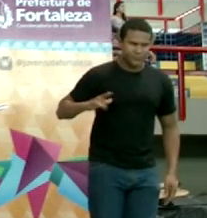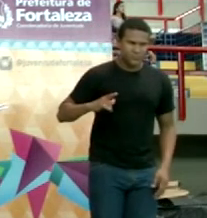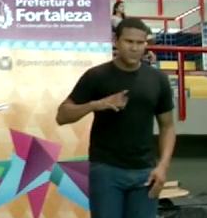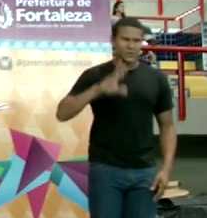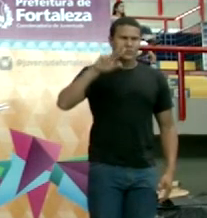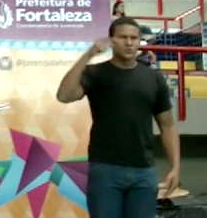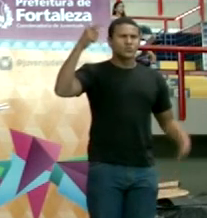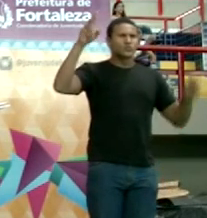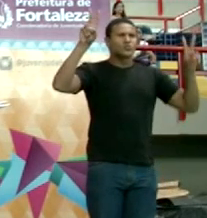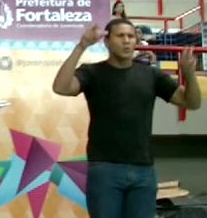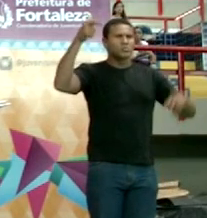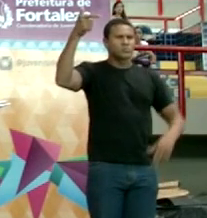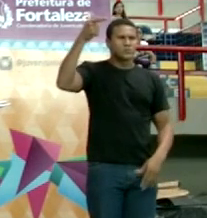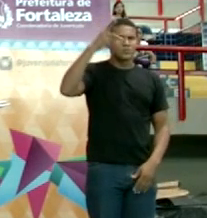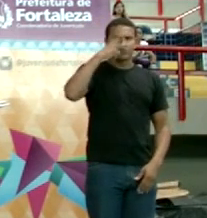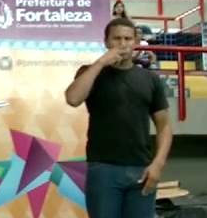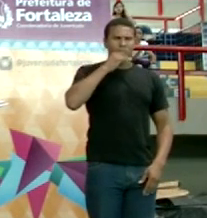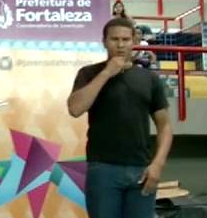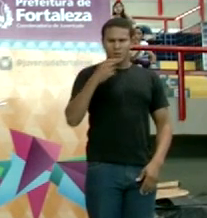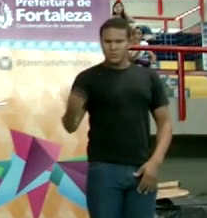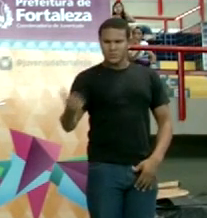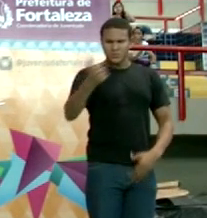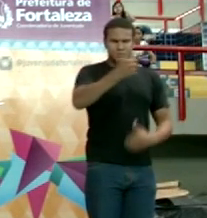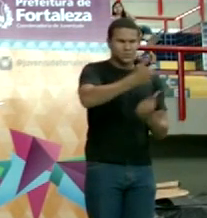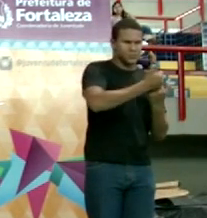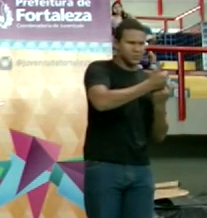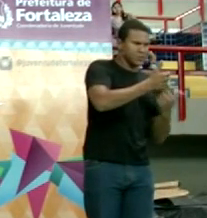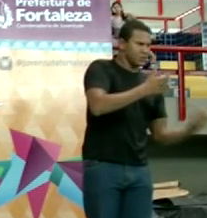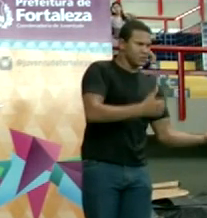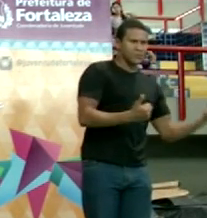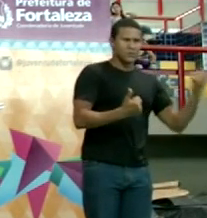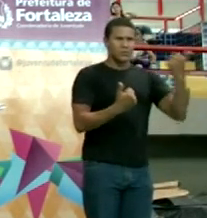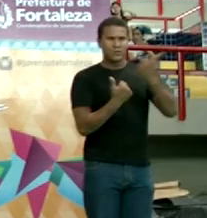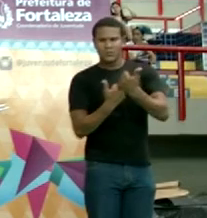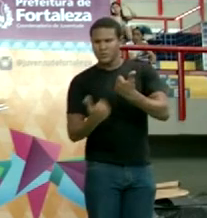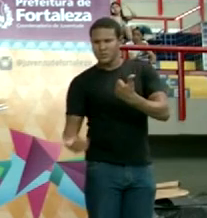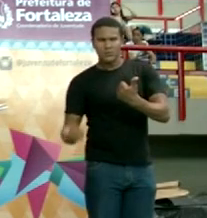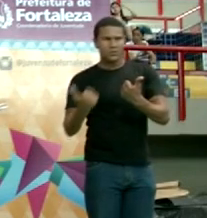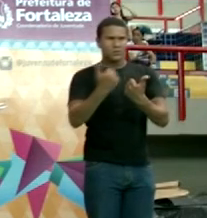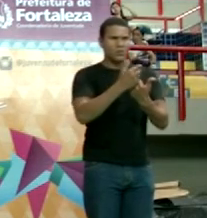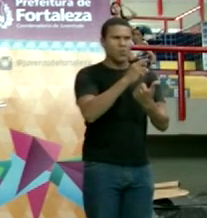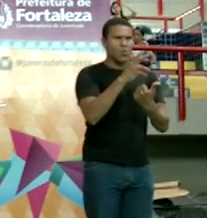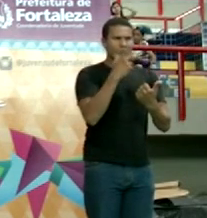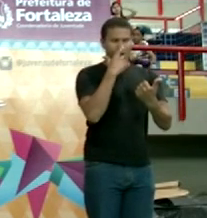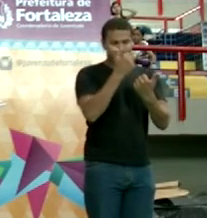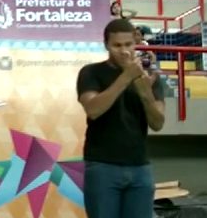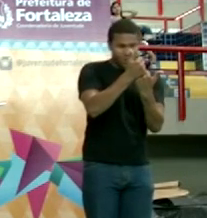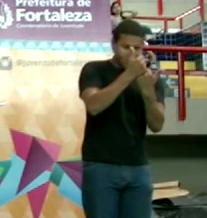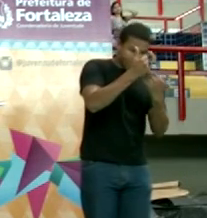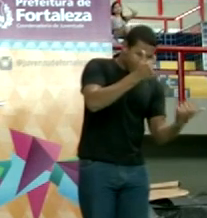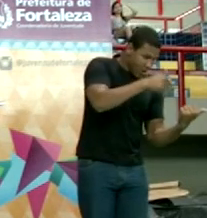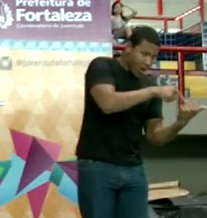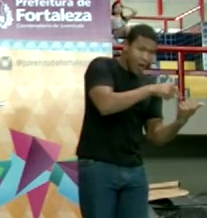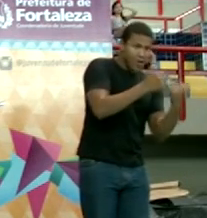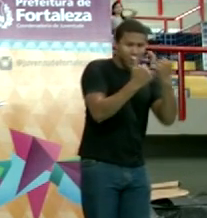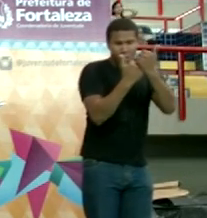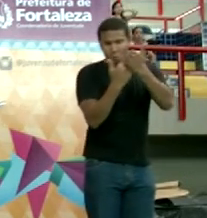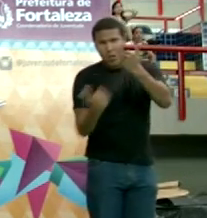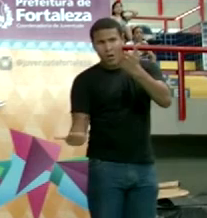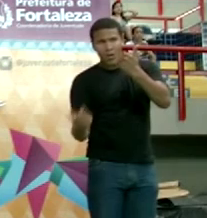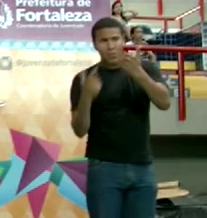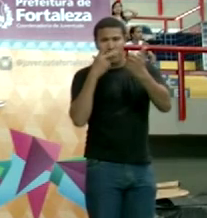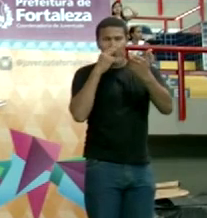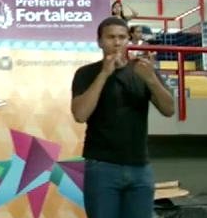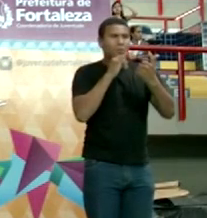sobe entrega o partido de oposição ao partido que desce e recebe deste o programa